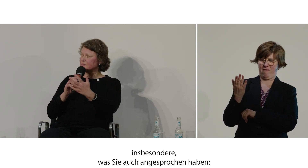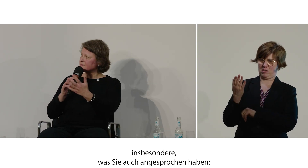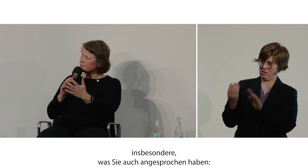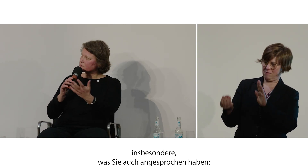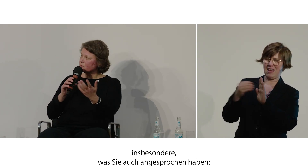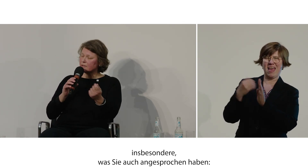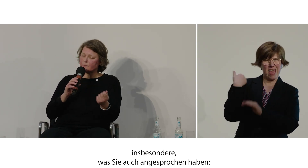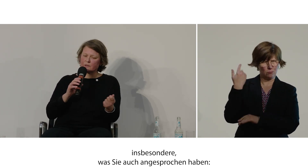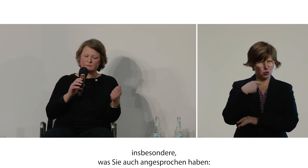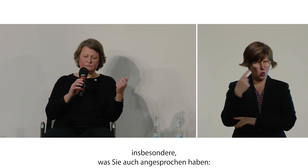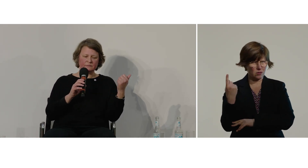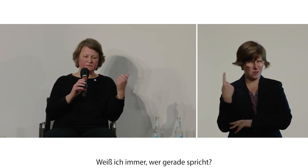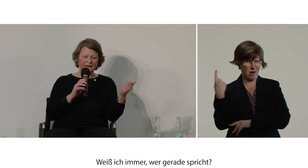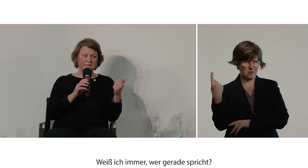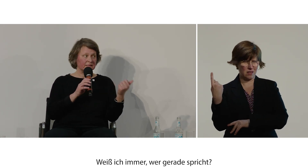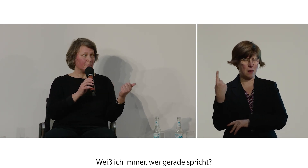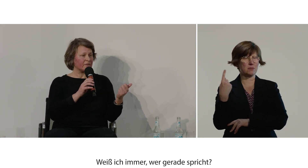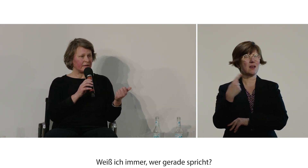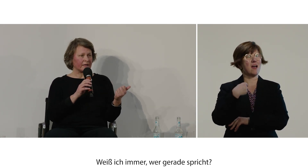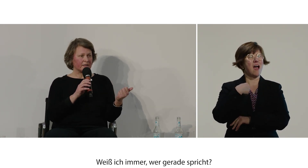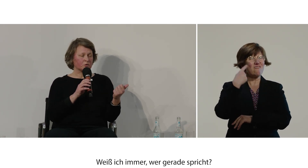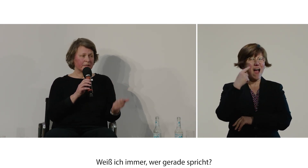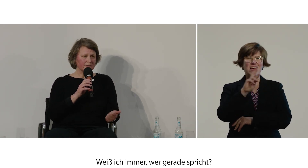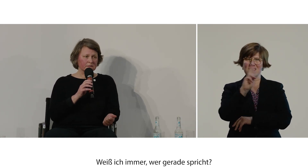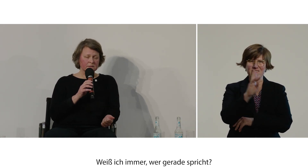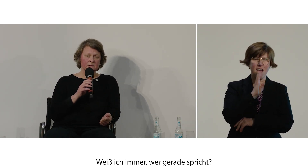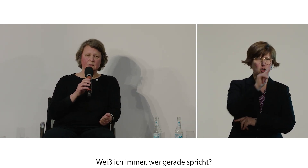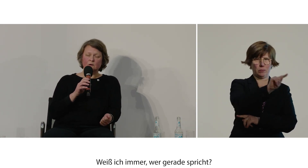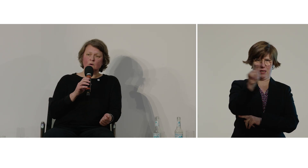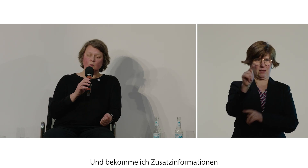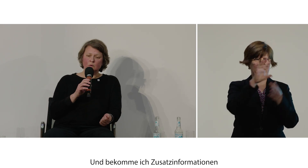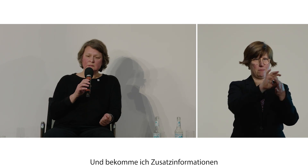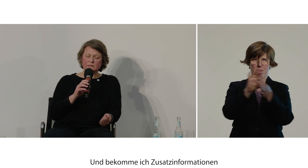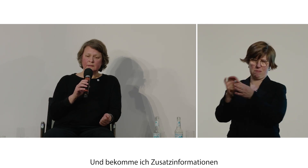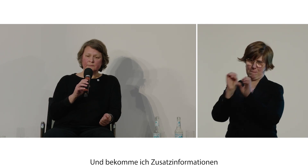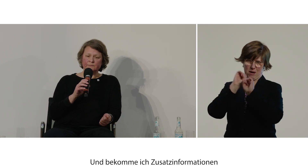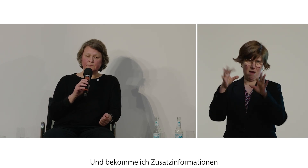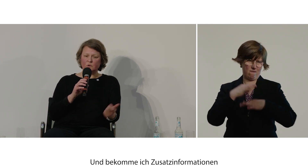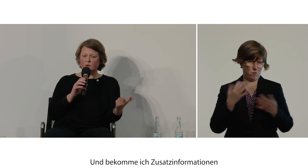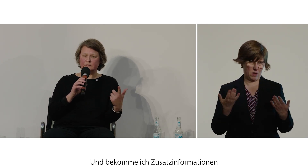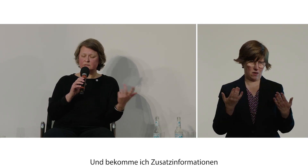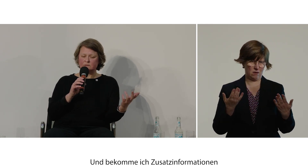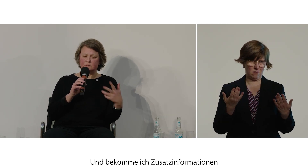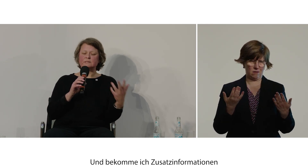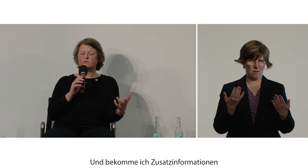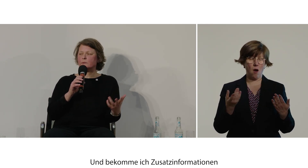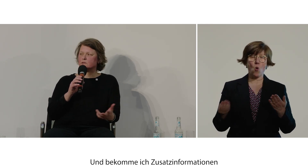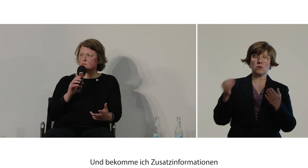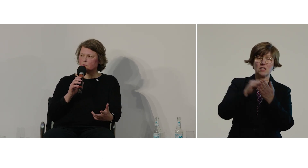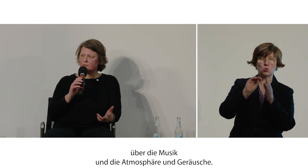was Sie jetzt auch angesprochen haben, weiß ich immer, wer gerade spricht und bekomme ich